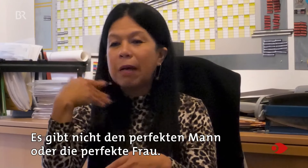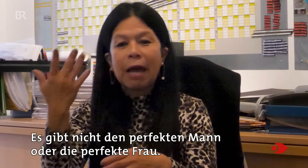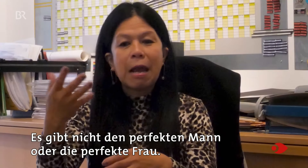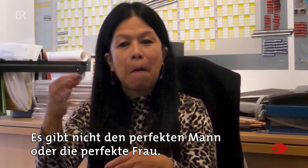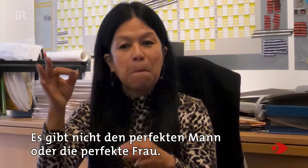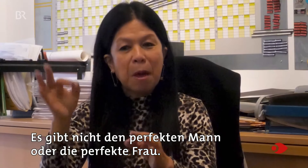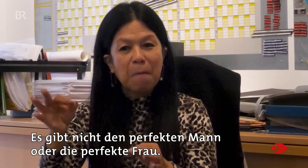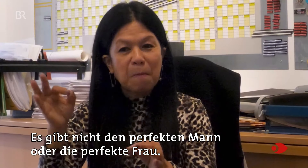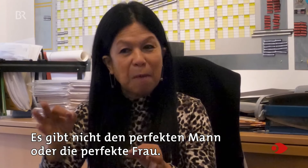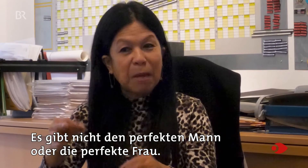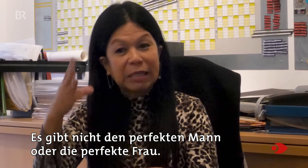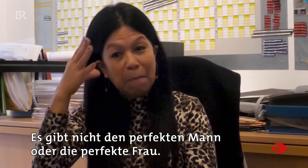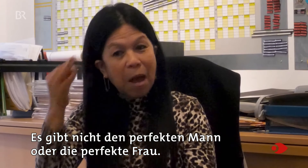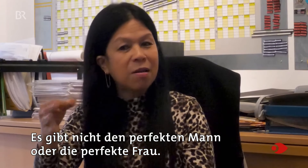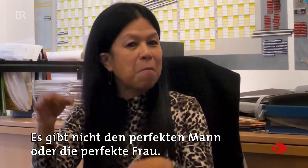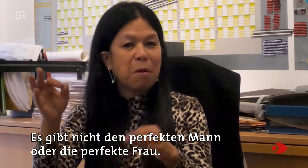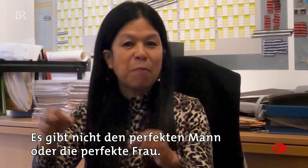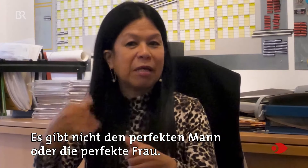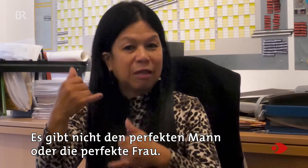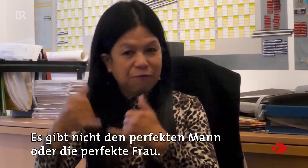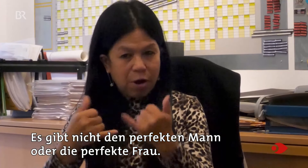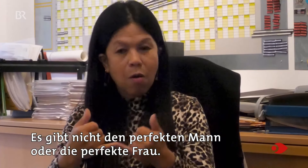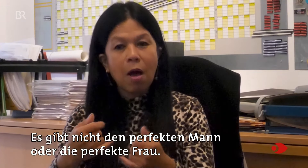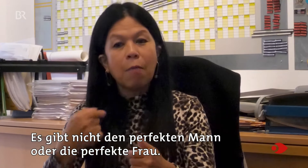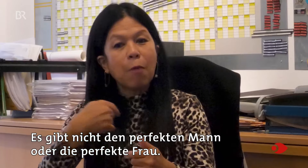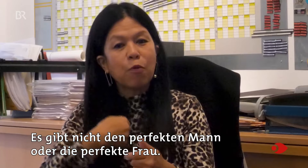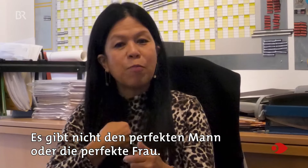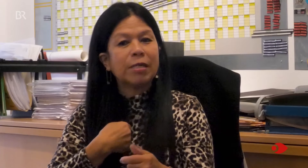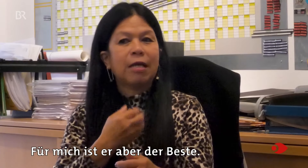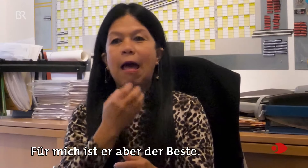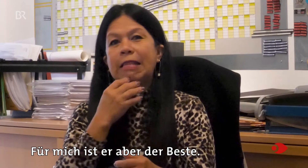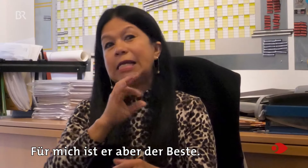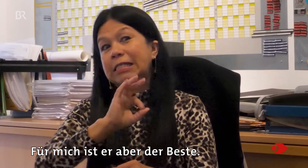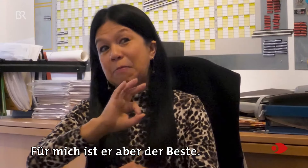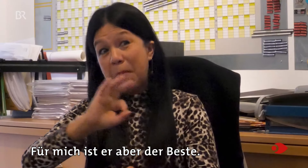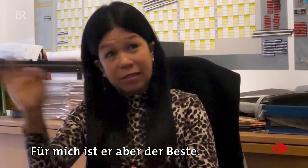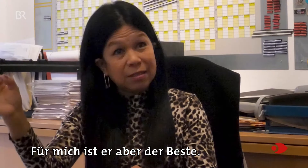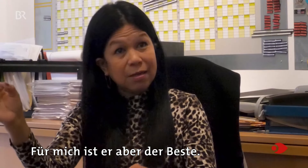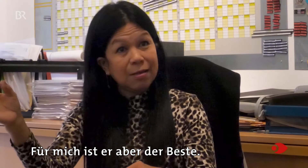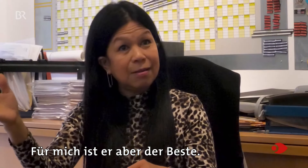Es gibt nicht den perfekten Mann oder die perfekte Frau. Für mich ist er aber der Beste.